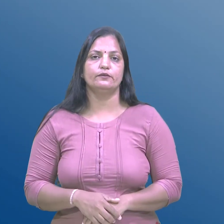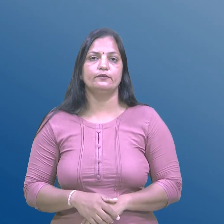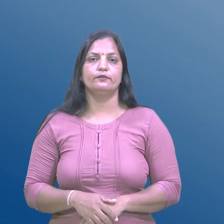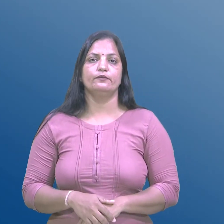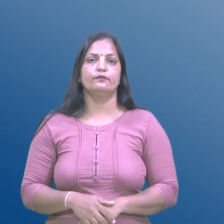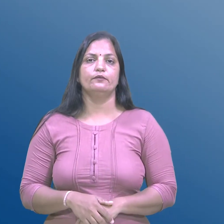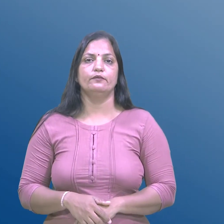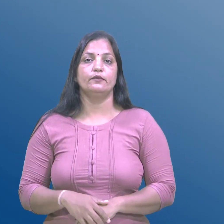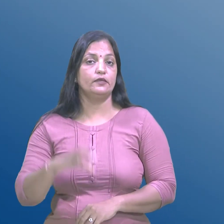સી.